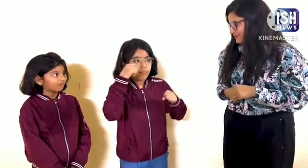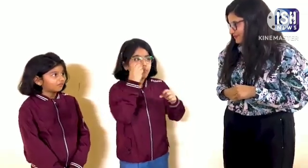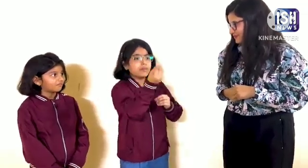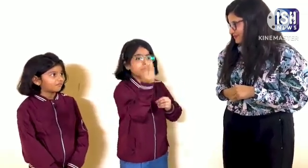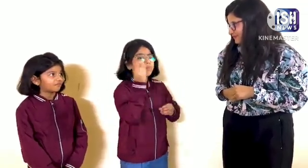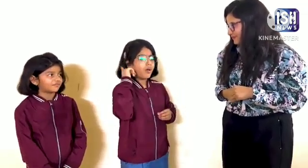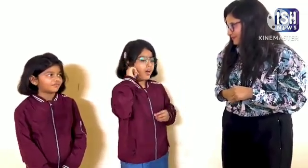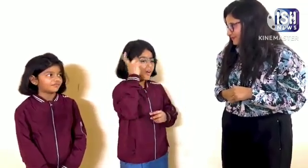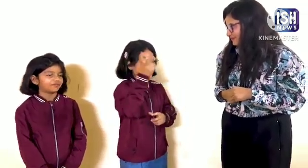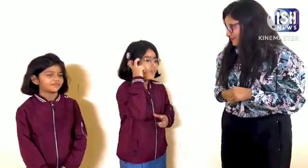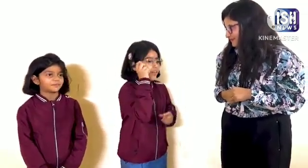नहीं आते,